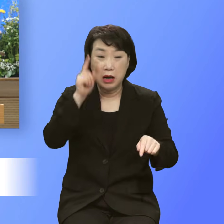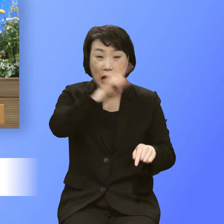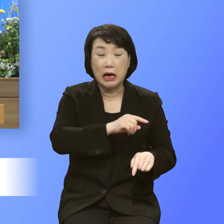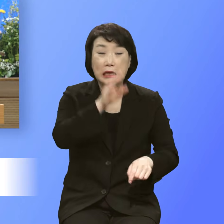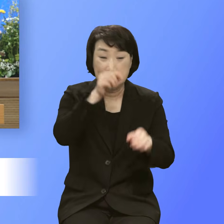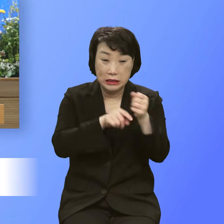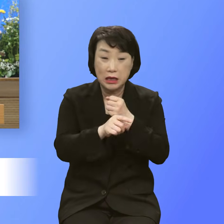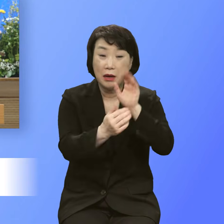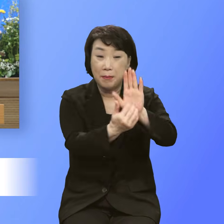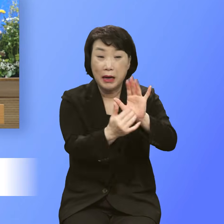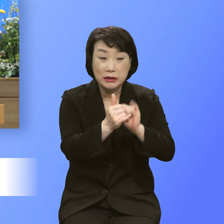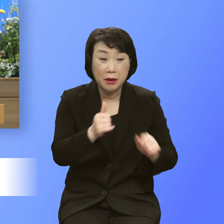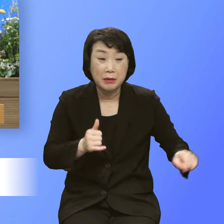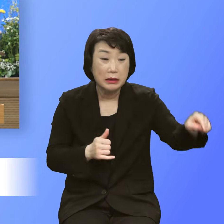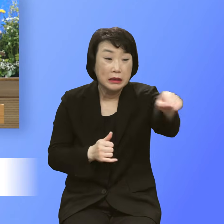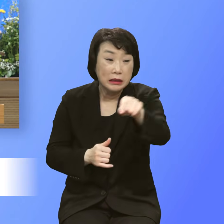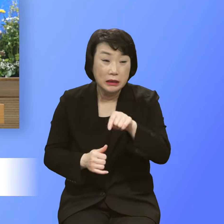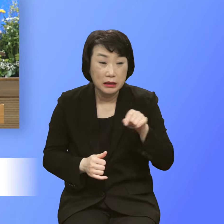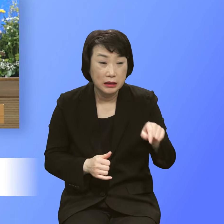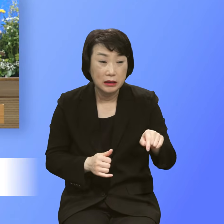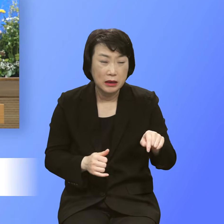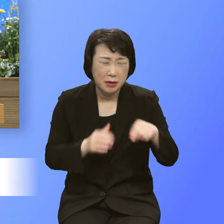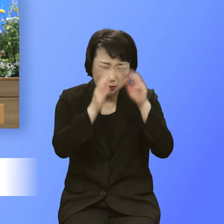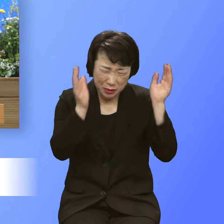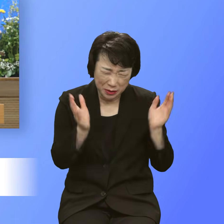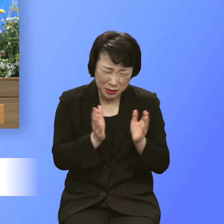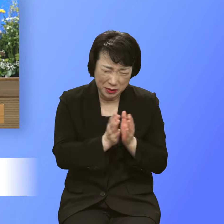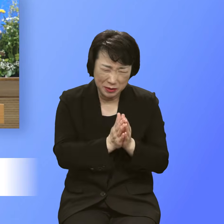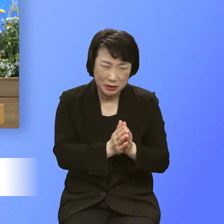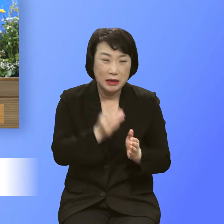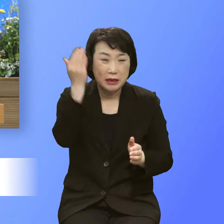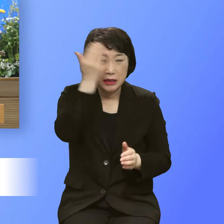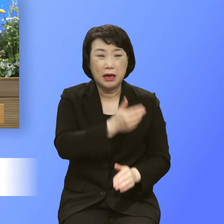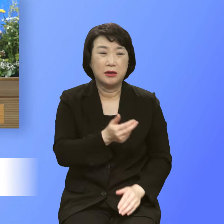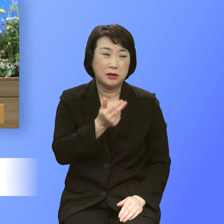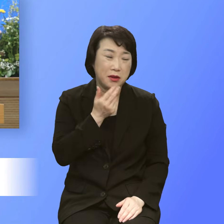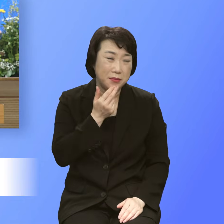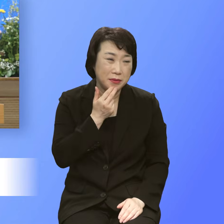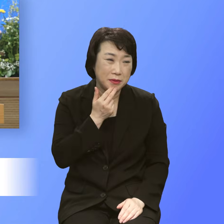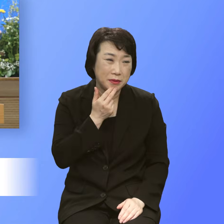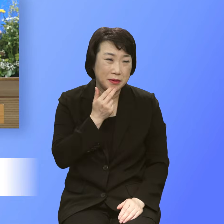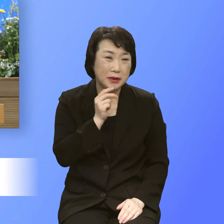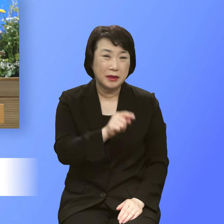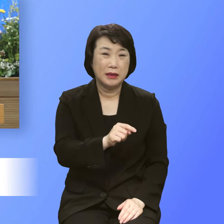불의의 진리를 막는 사람들의 모든 경건치 않음과